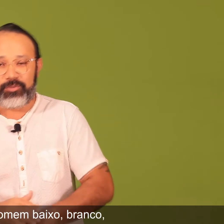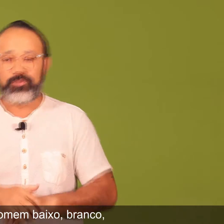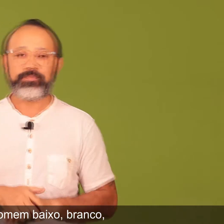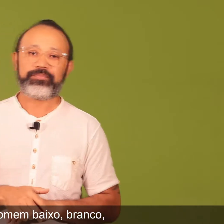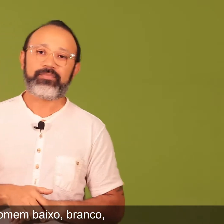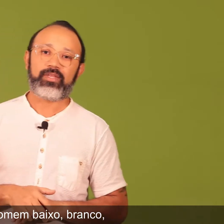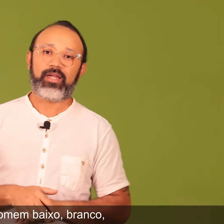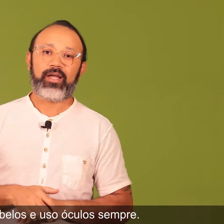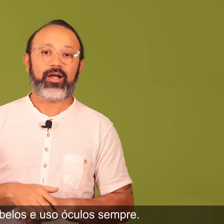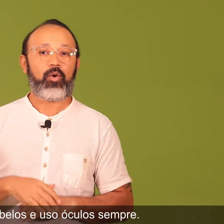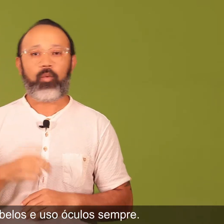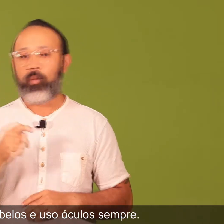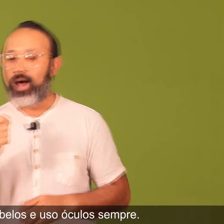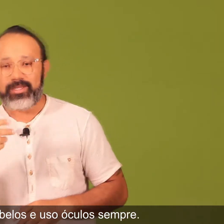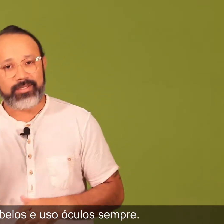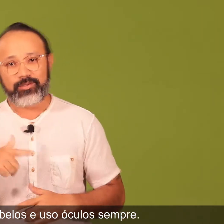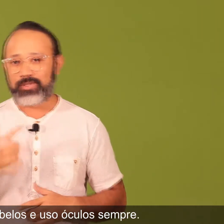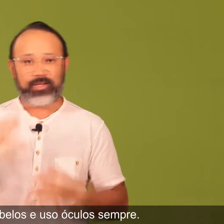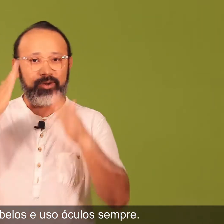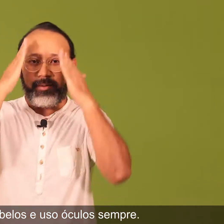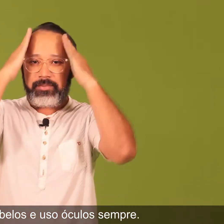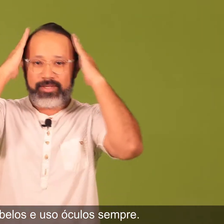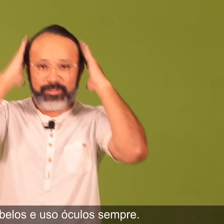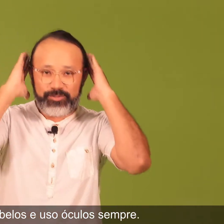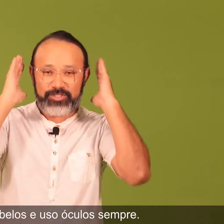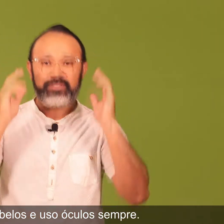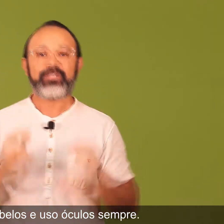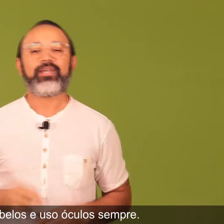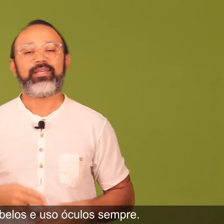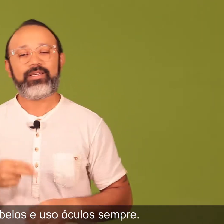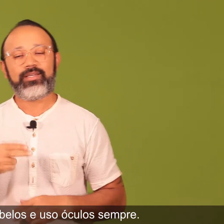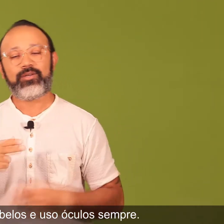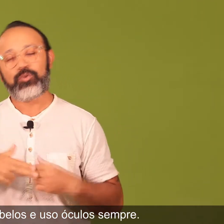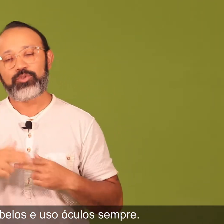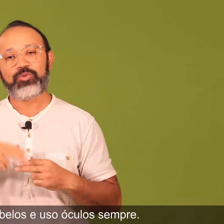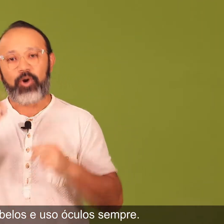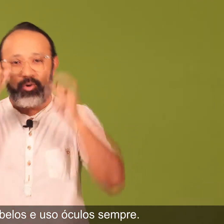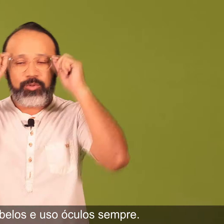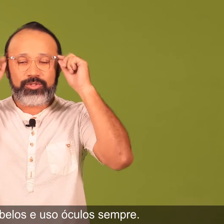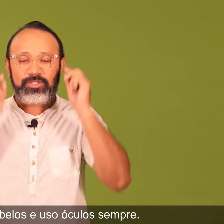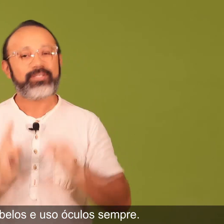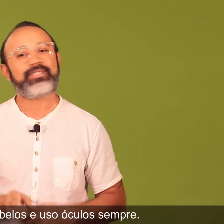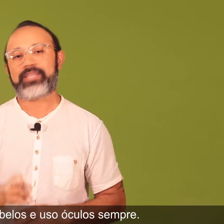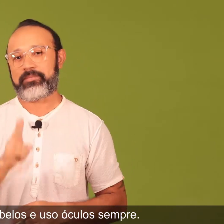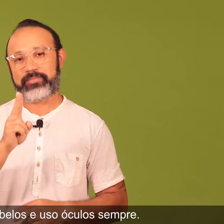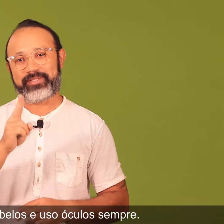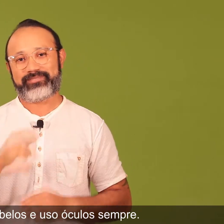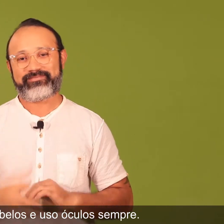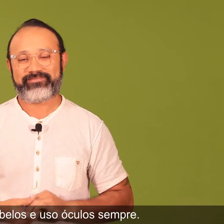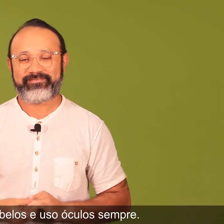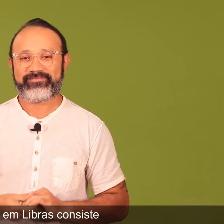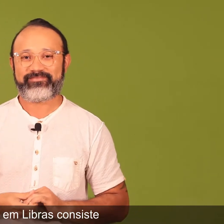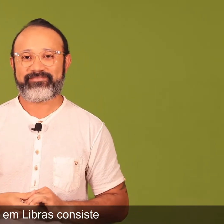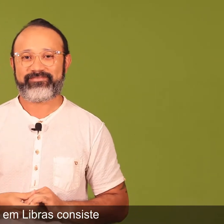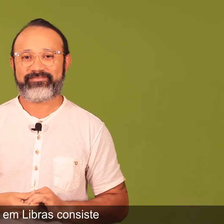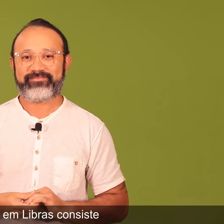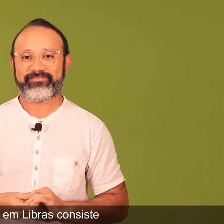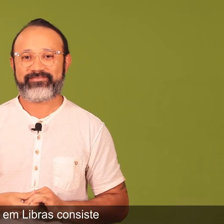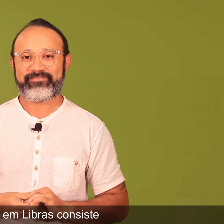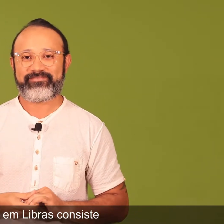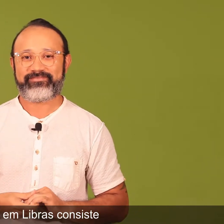branco quase não tenho cabelos e uso óculos sempre